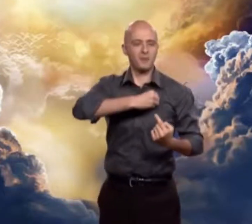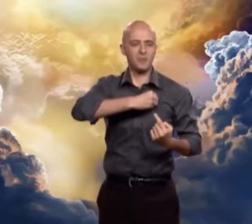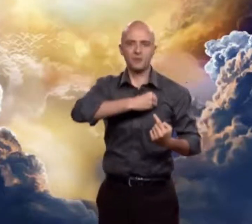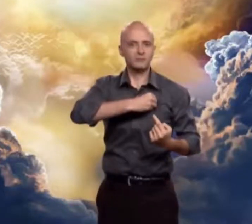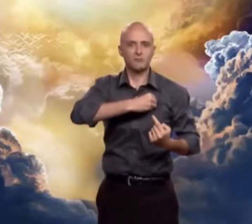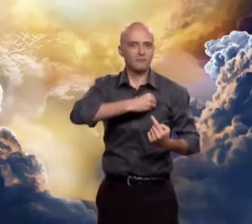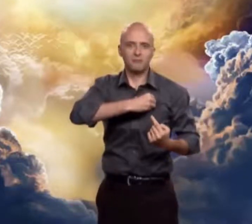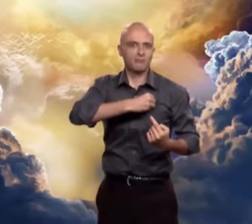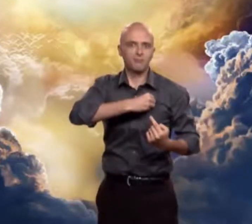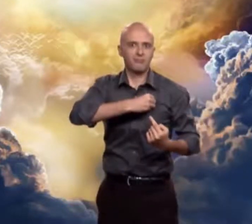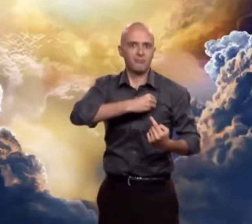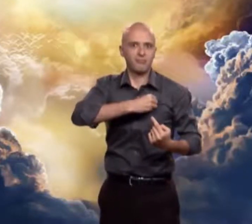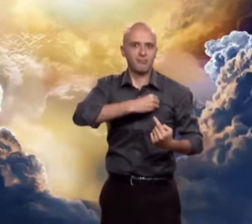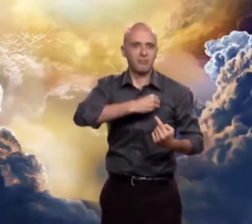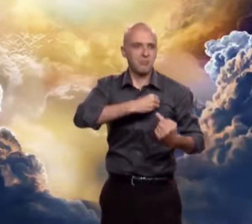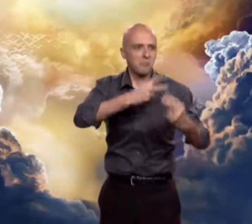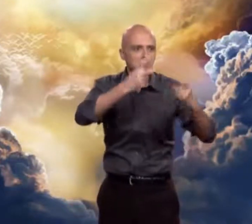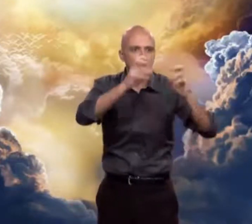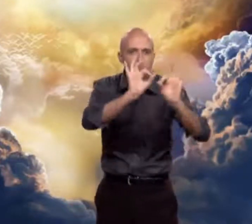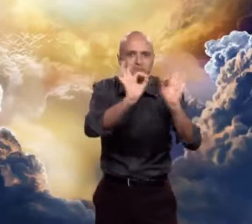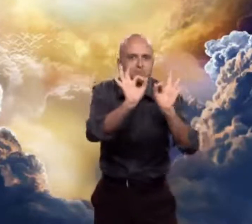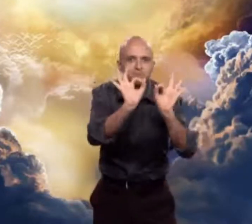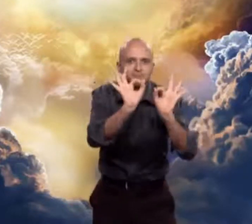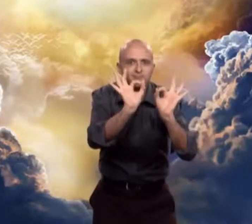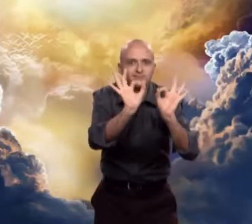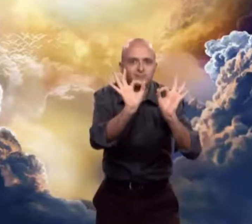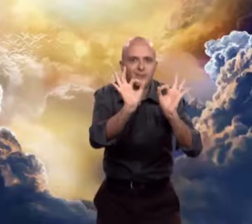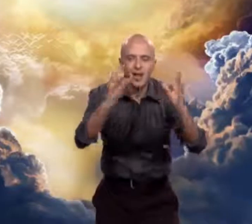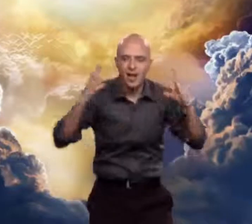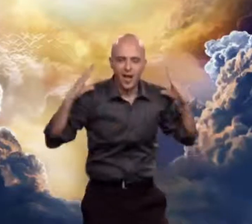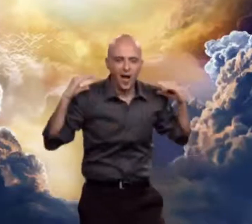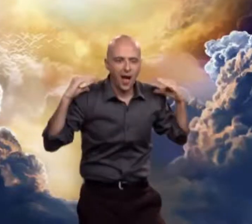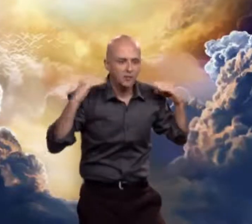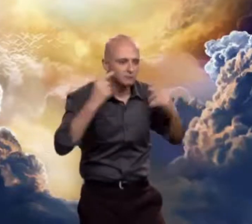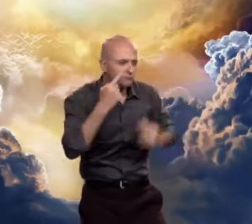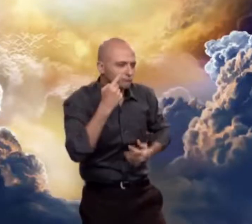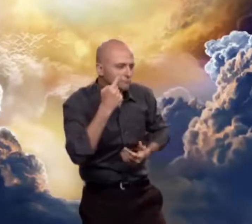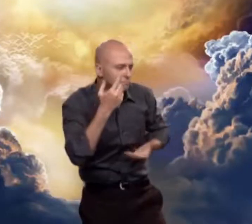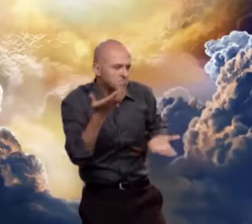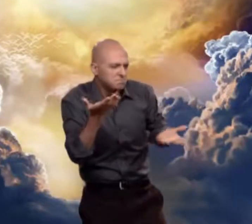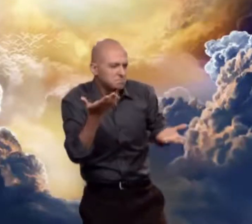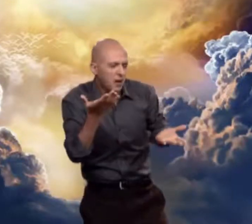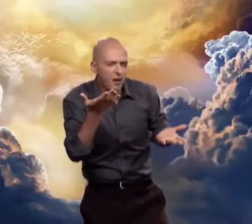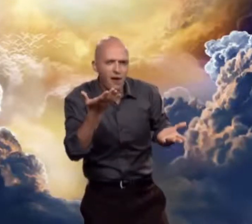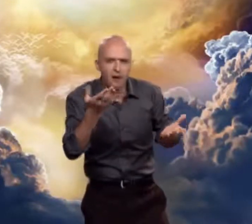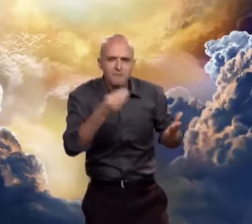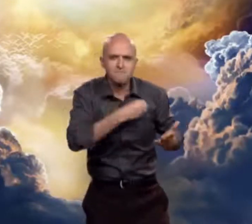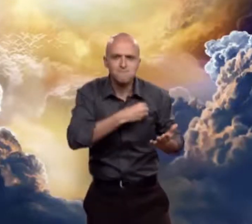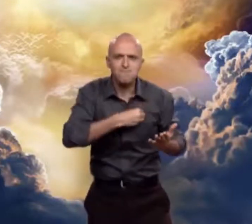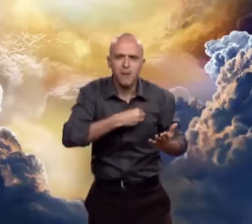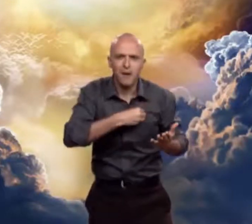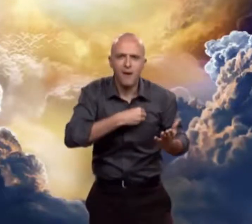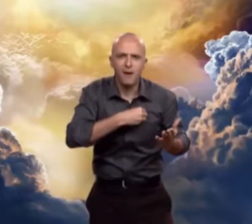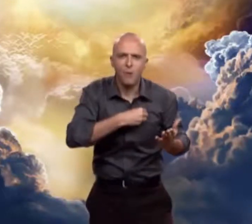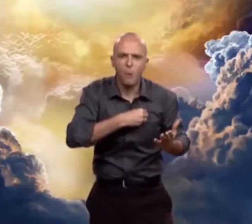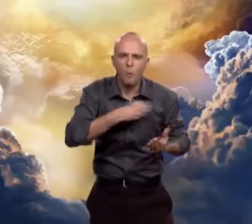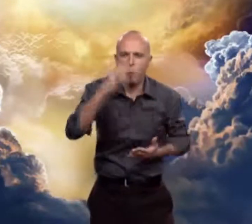Satanás podia fazer uso daquilo que Deus não usaria: lisonja e engano. O verdadeiro caráter do